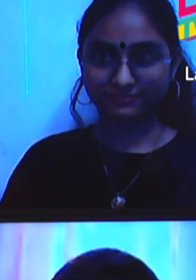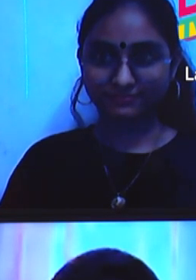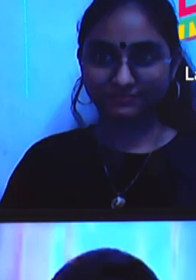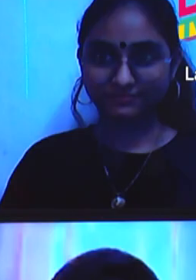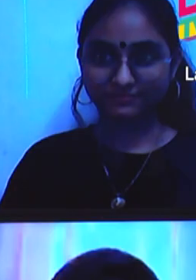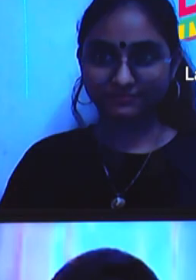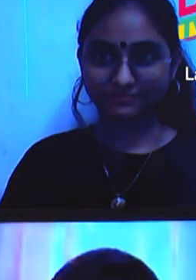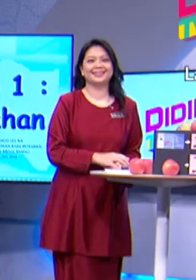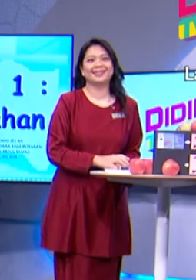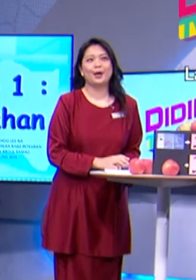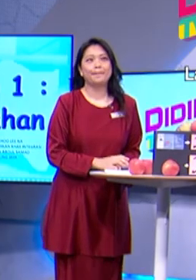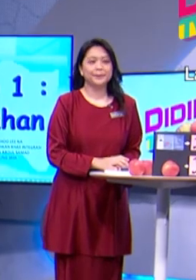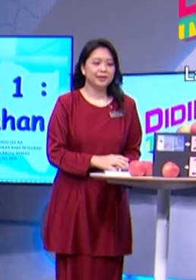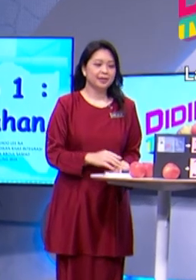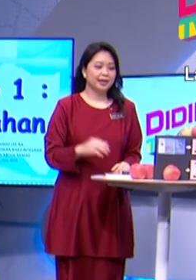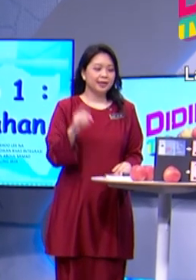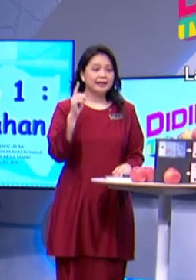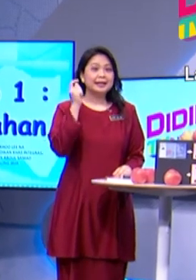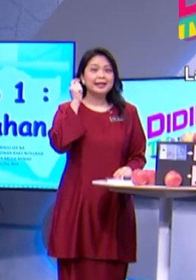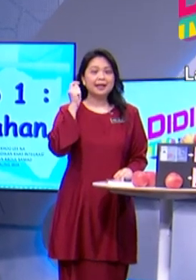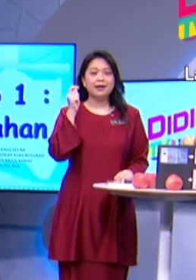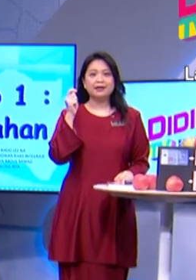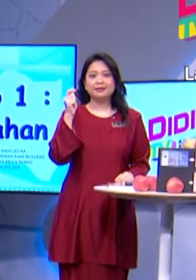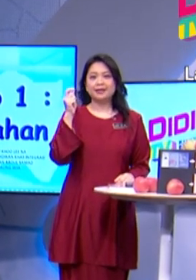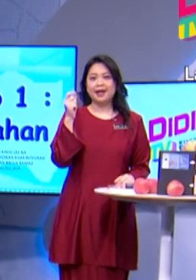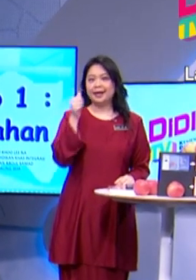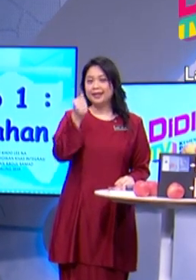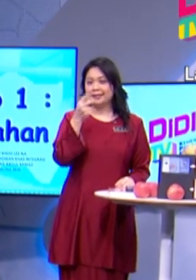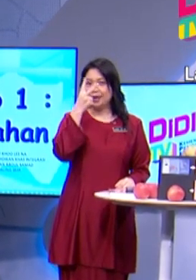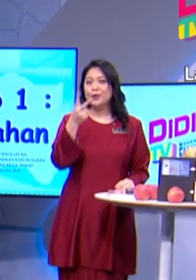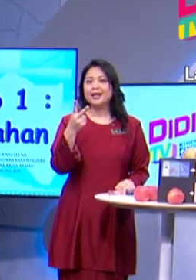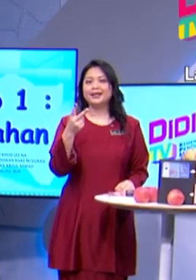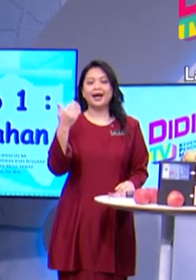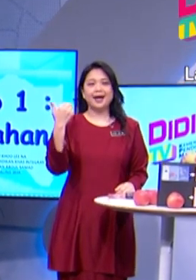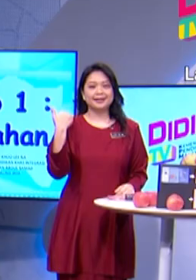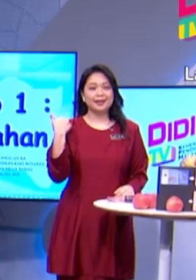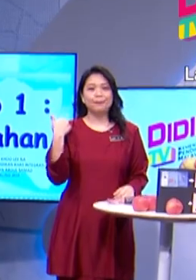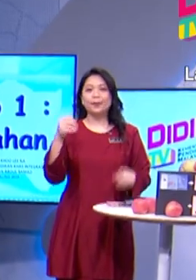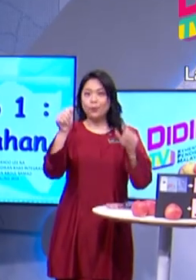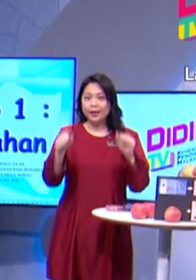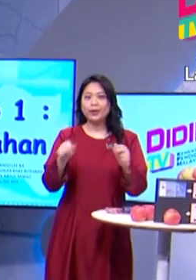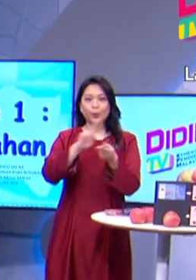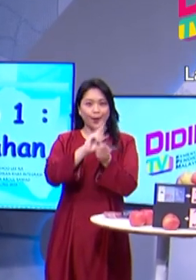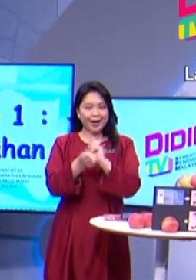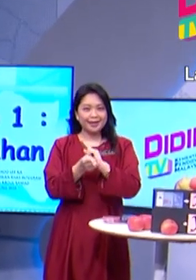ah Nissa Hai Dek tadi ah Anda tengokkan atau pembeli upah